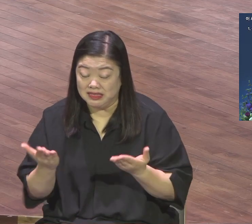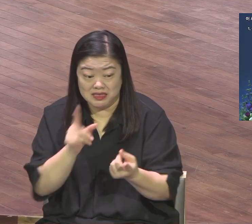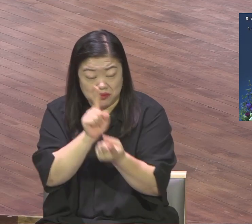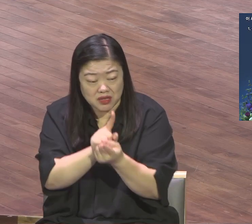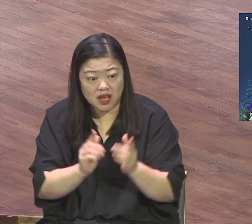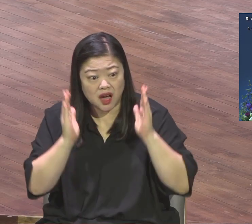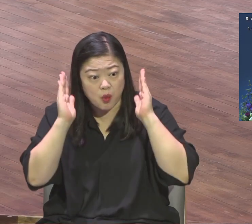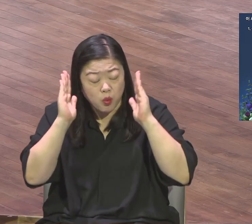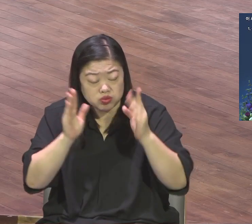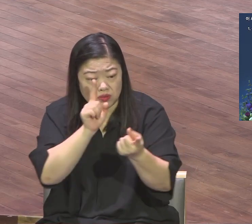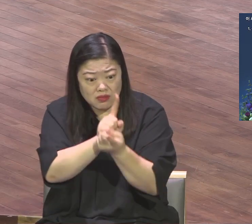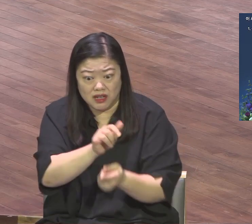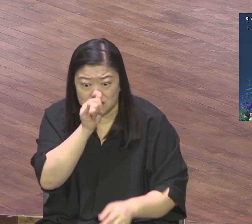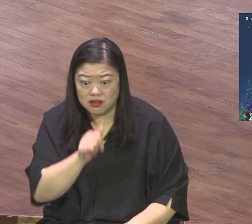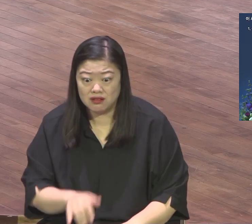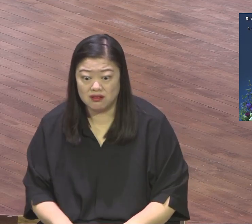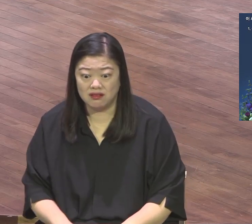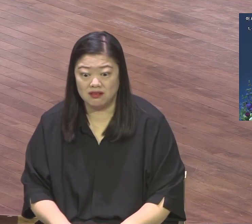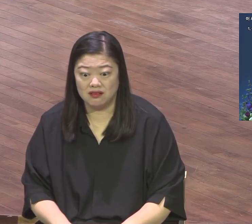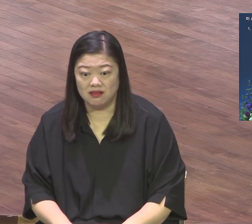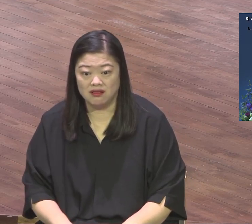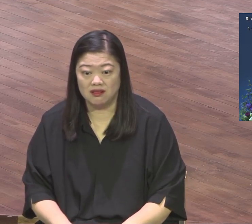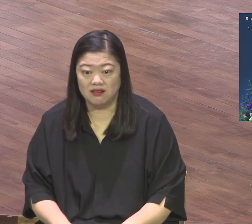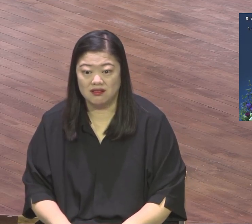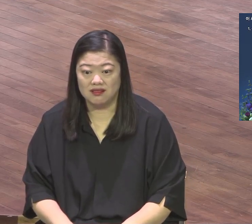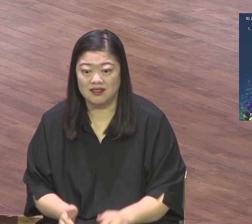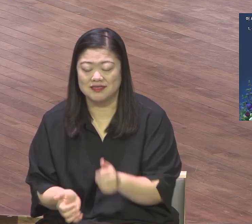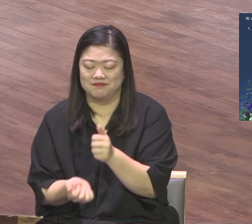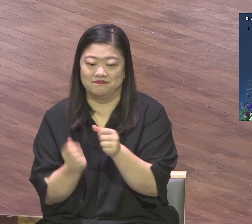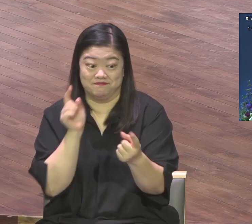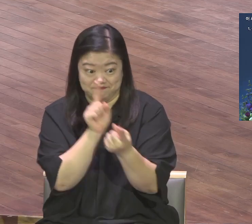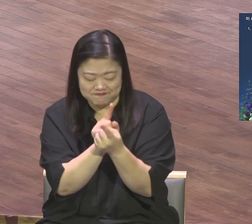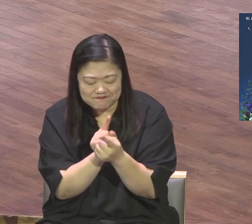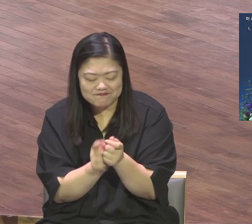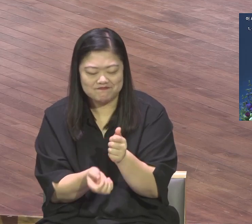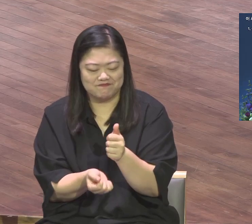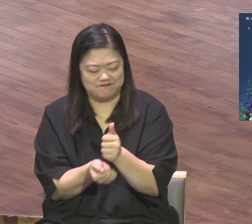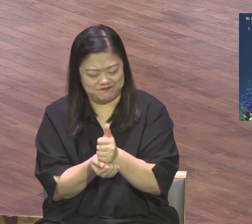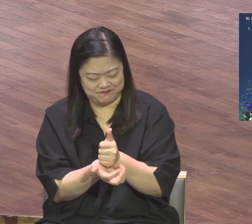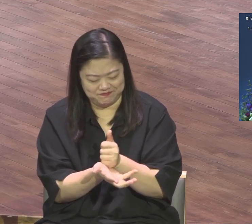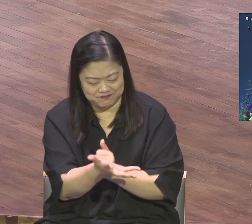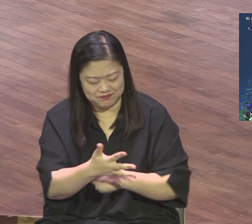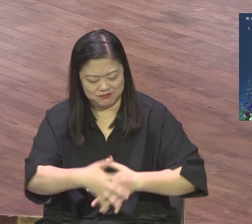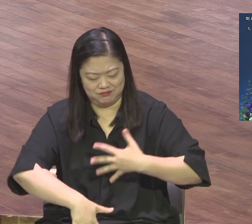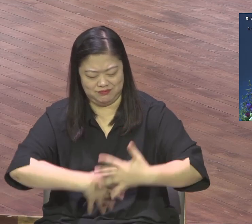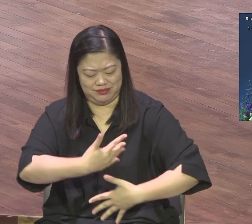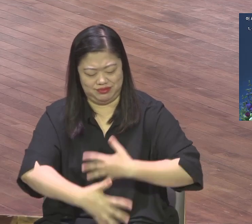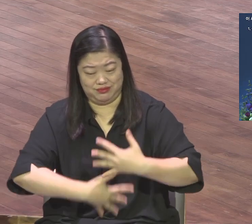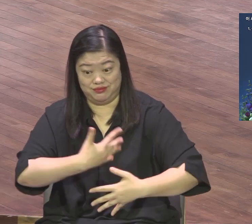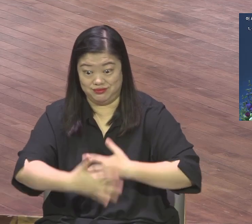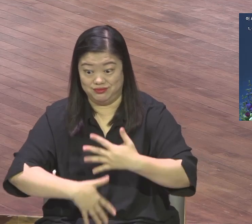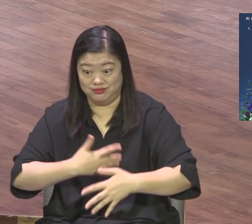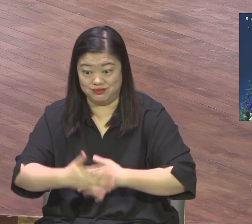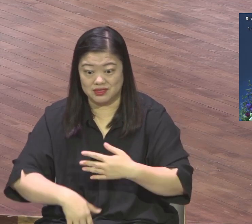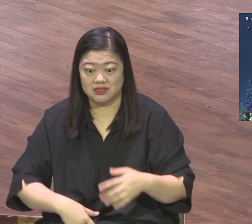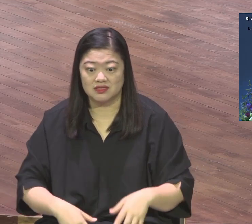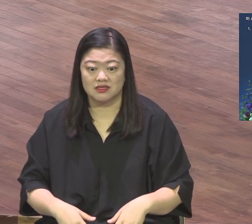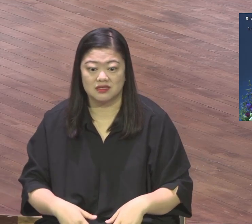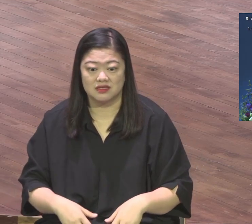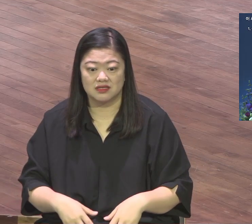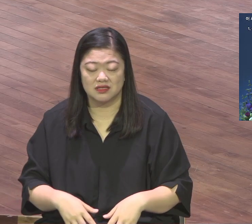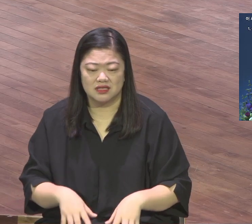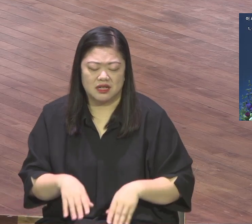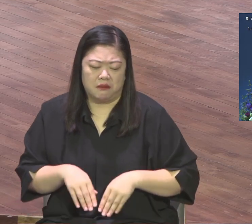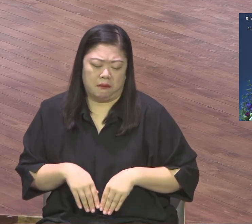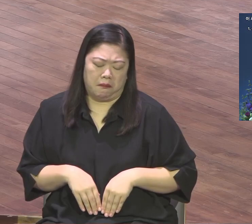다 하나 준비해 놨어요. 그 역량을 실현해 보시기를 바랍니다. 입을 불려서 말해